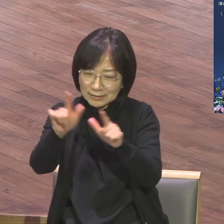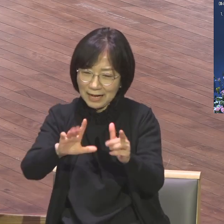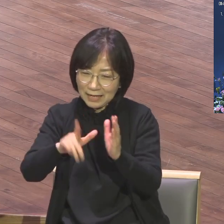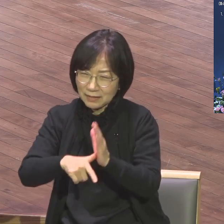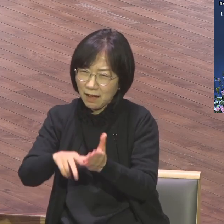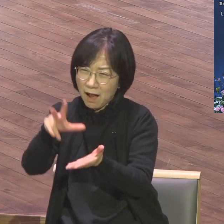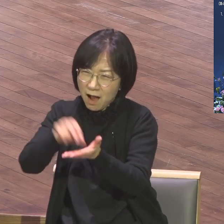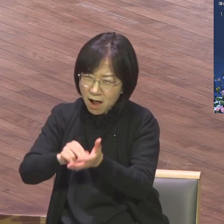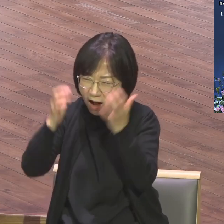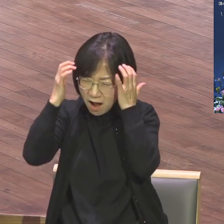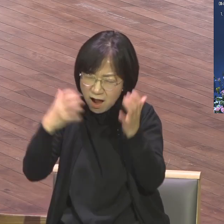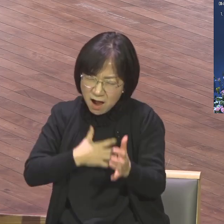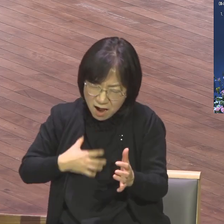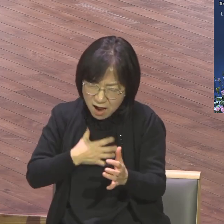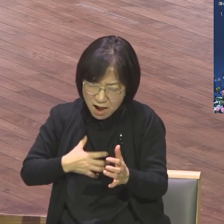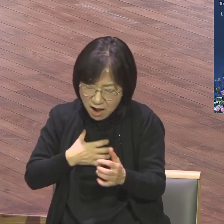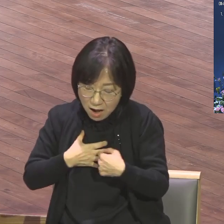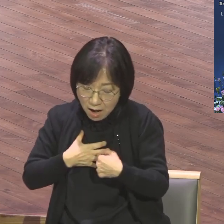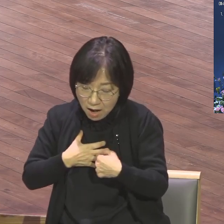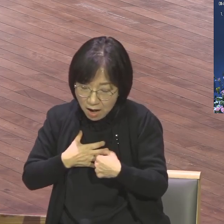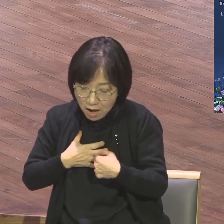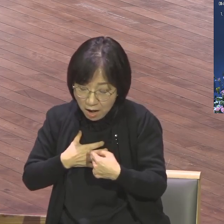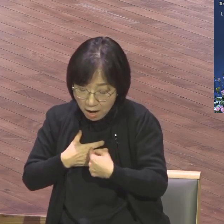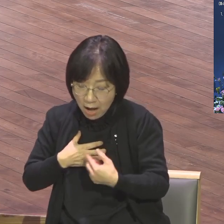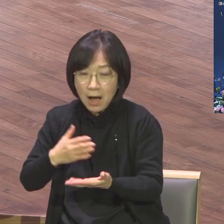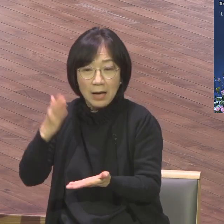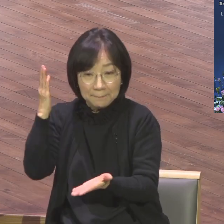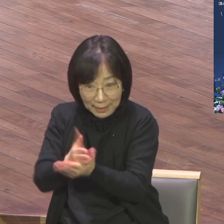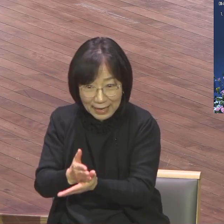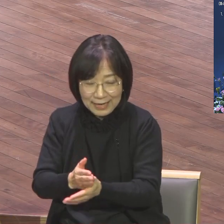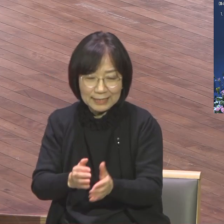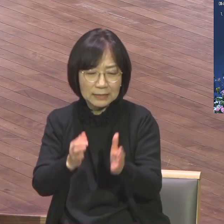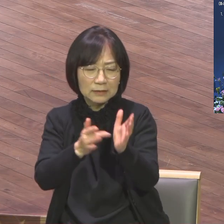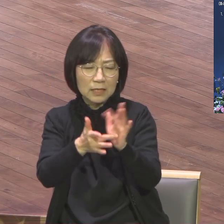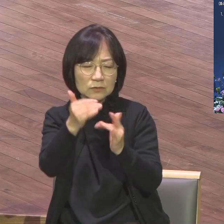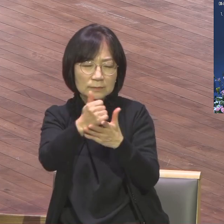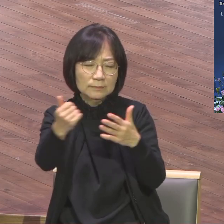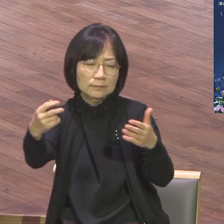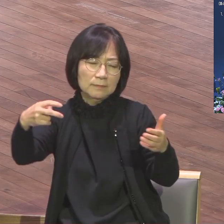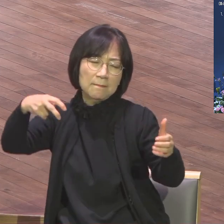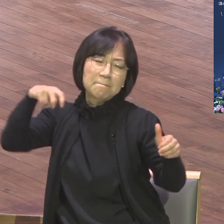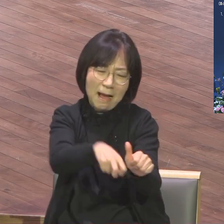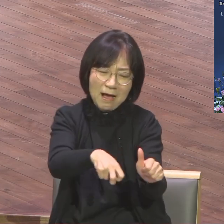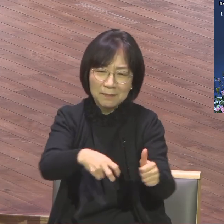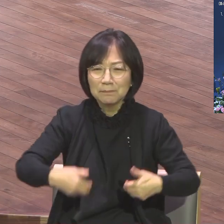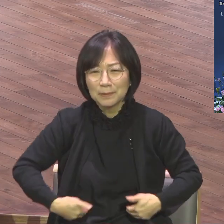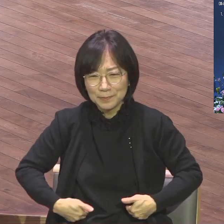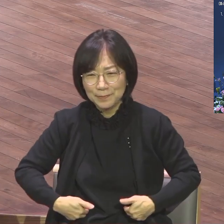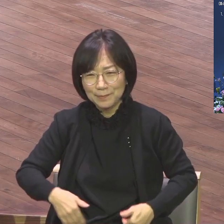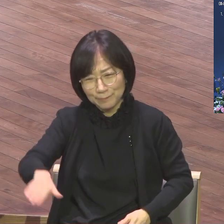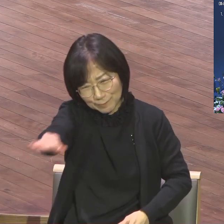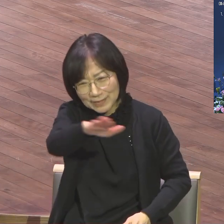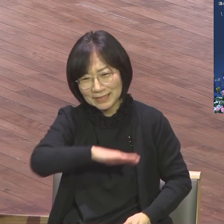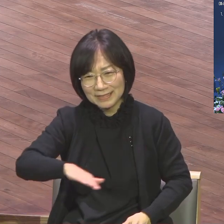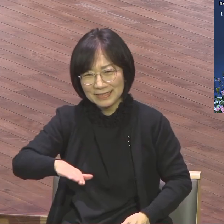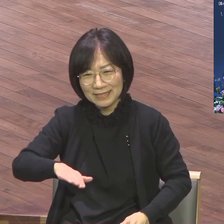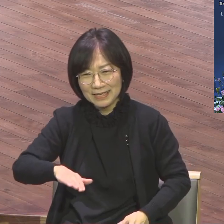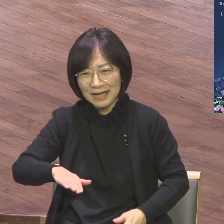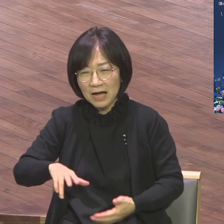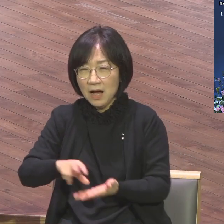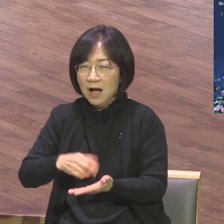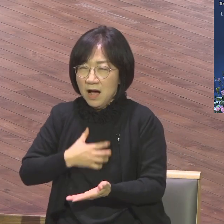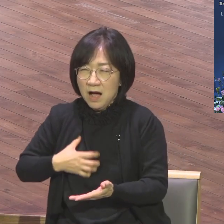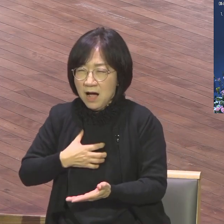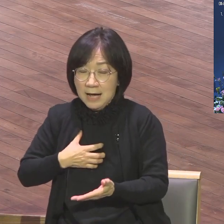예수님께 가져 나오는 시간표가 있어야 돼요. 예수님께 무릎 꿇는 시간표. 이 혈루증 여자도 하다 안